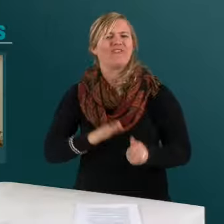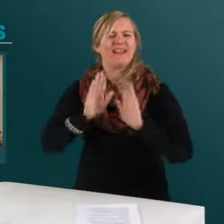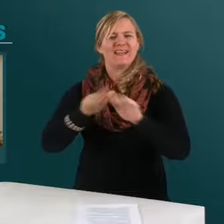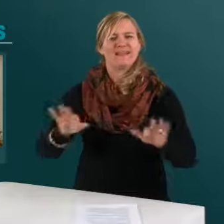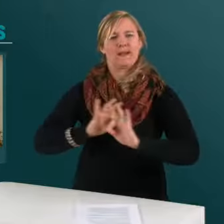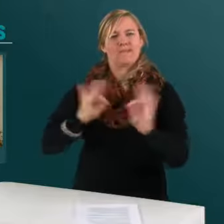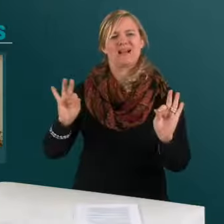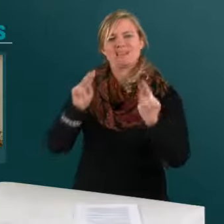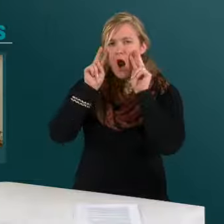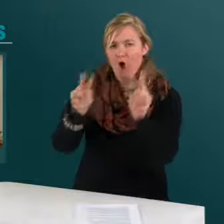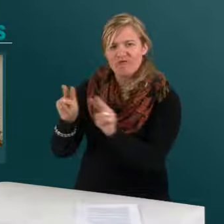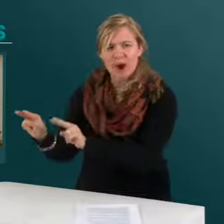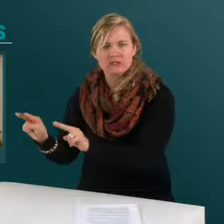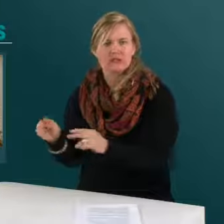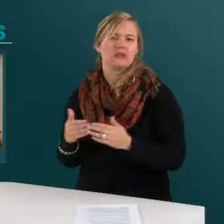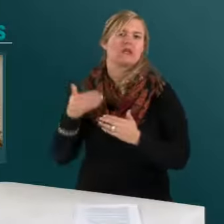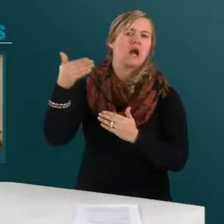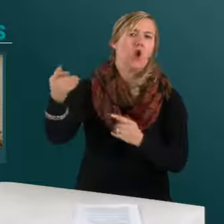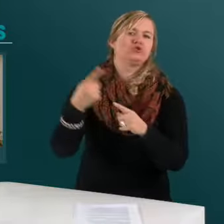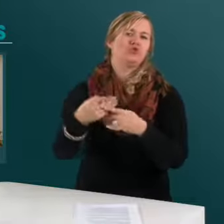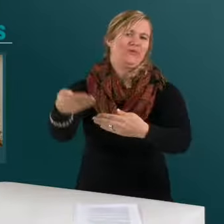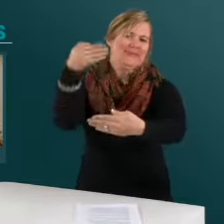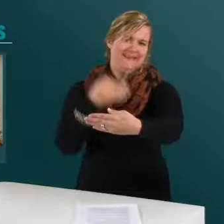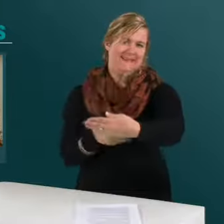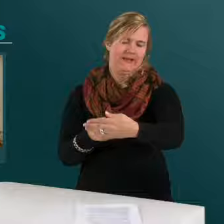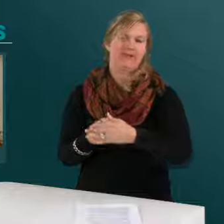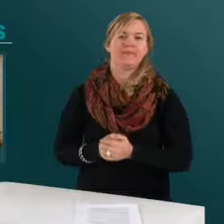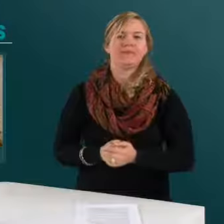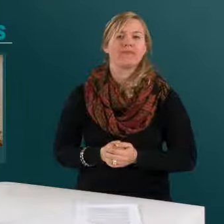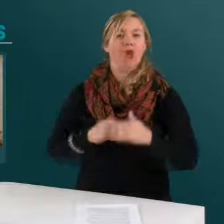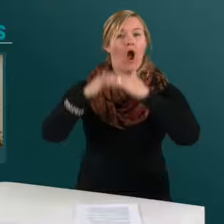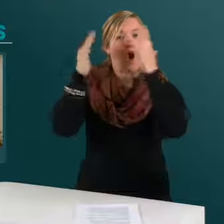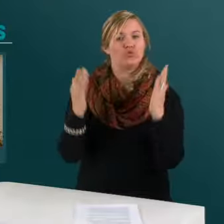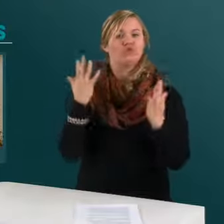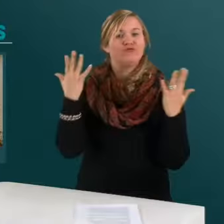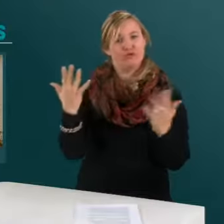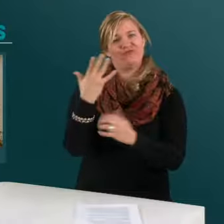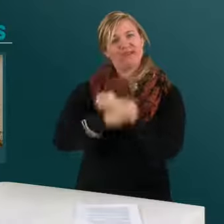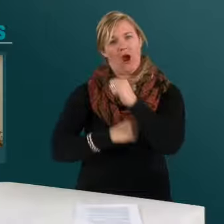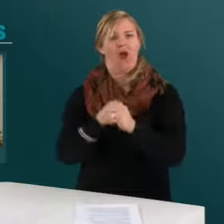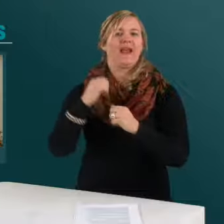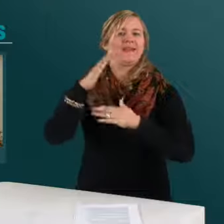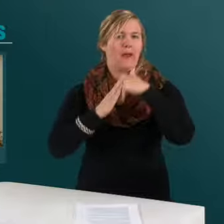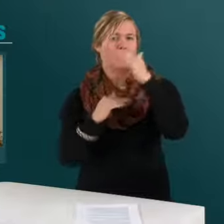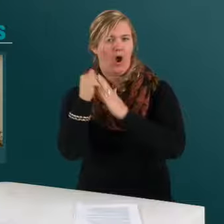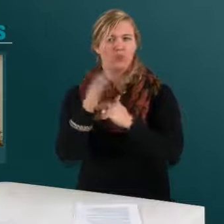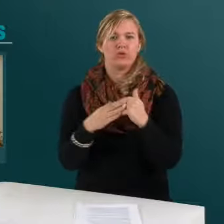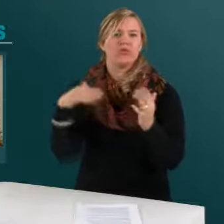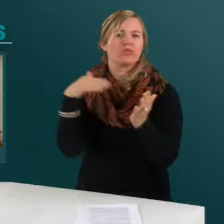aufpassen seit es drinnen oder draußen vor fünf jahren wurde das haus mit den 100